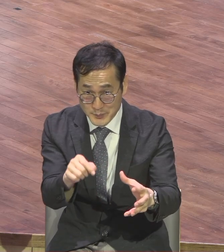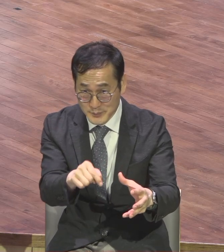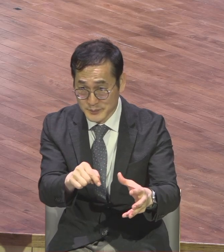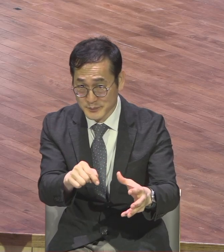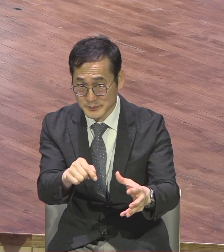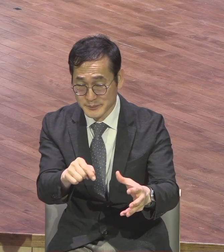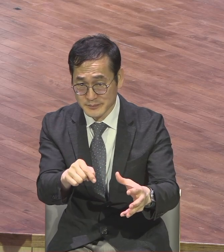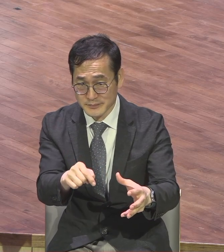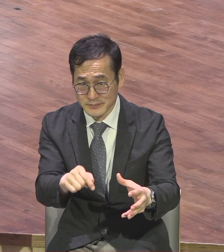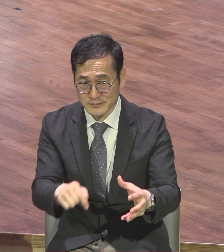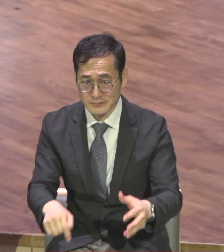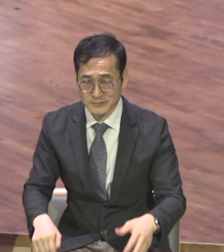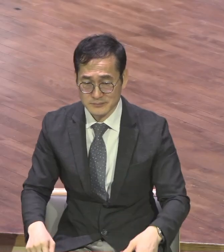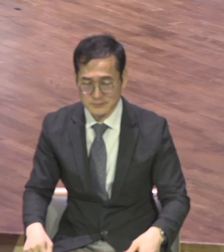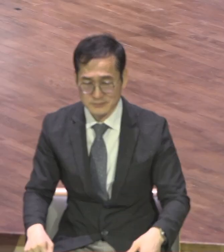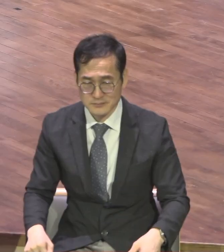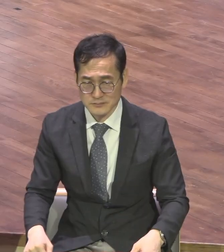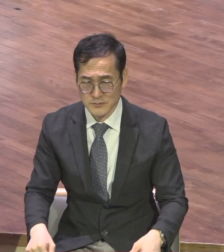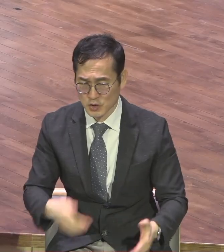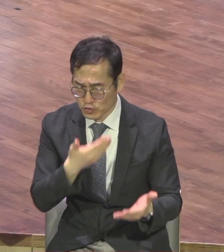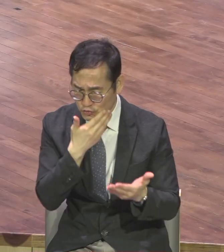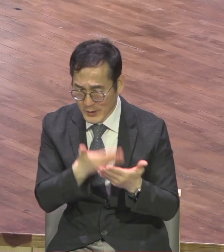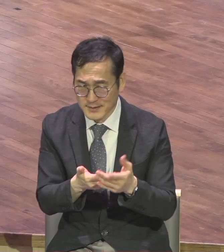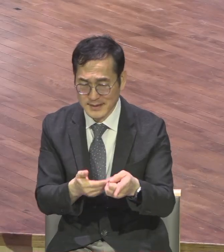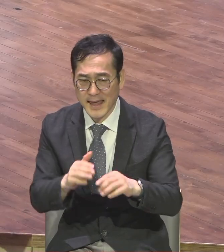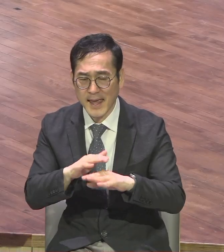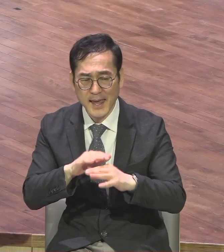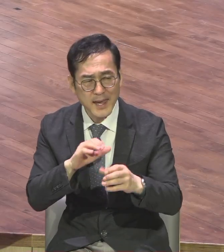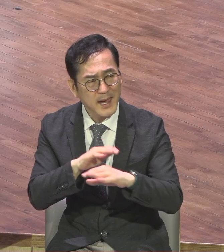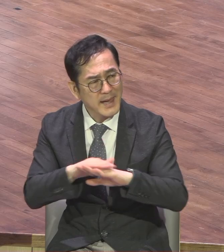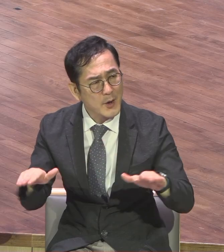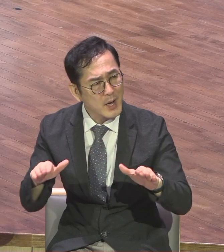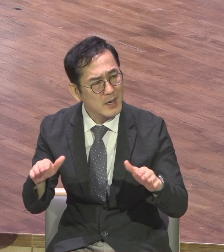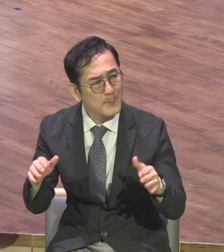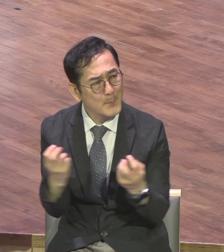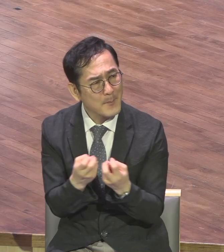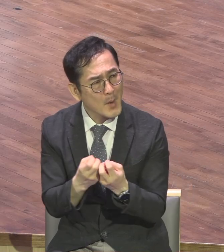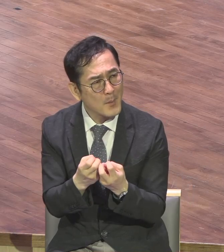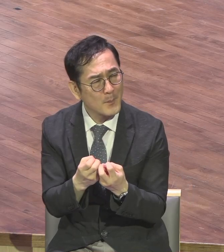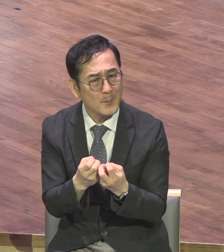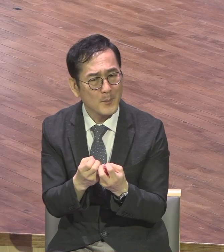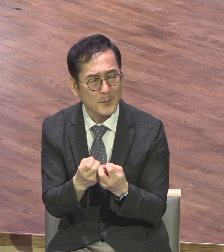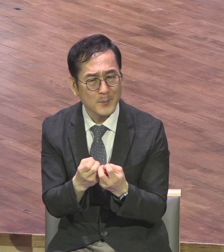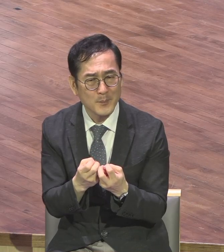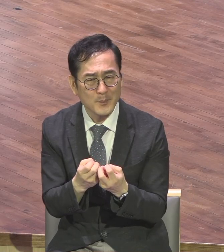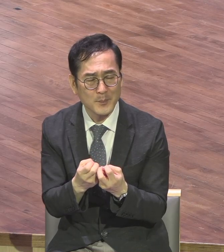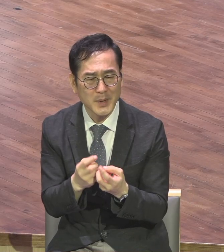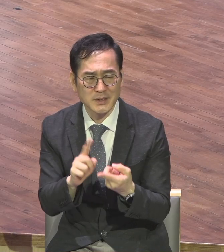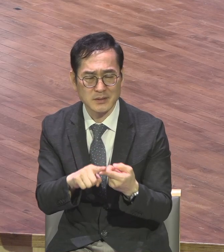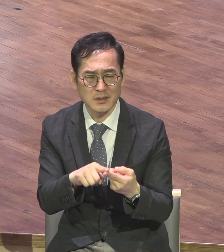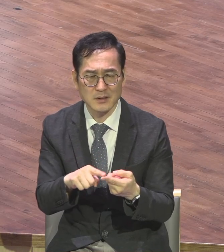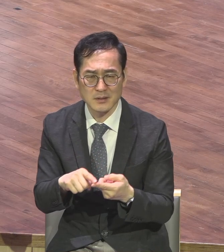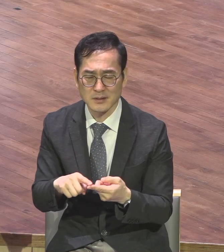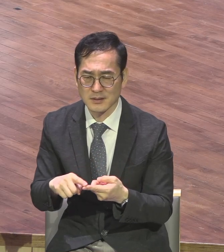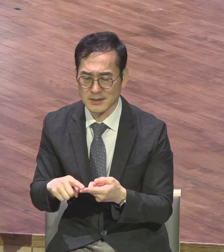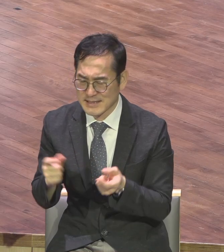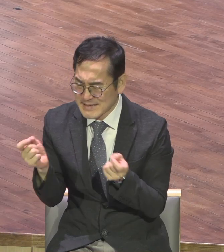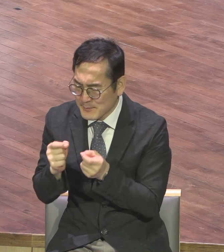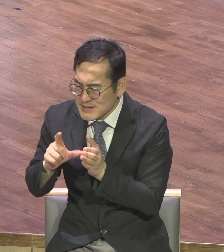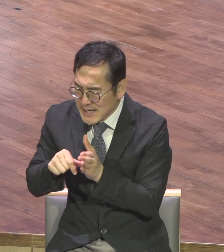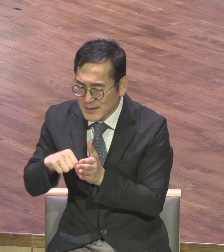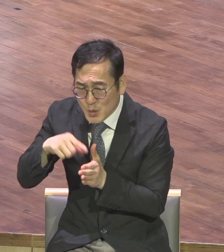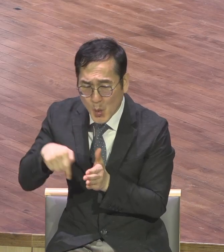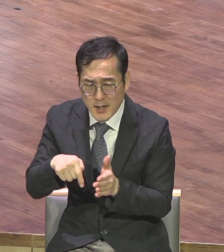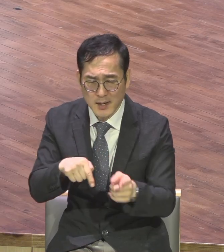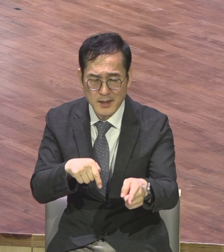움직이는 장로들에게 이 답을 딱 주고 와야 된다. 그게 팀사이거든요. 사실 설교를 하지만 팀사이. 이 짧은 시간에 답을 줘야